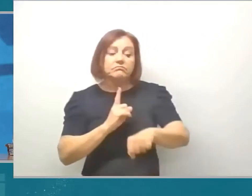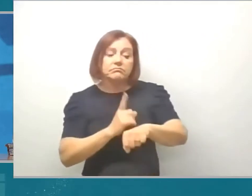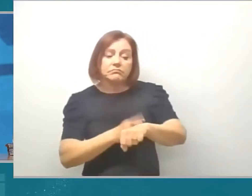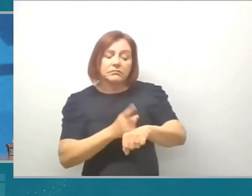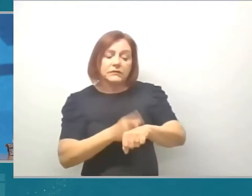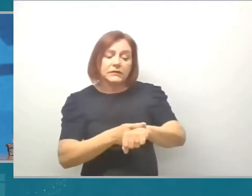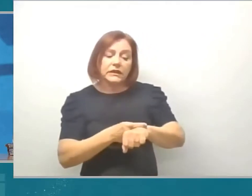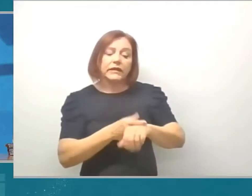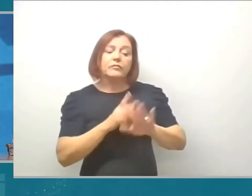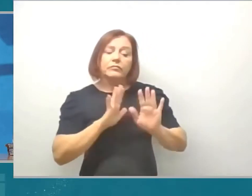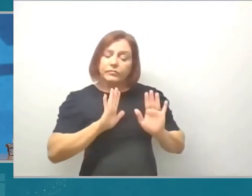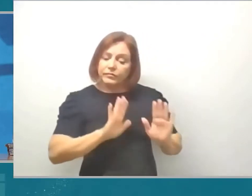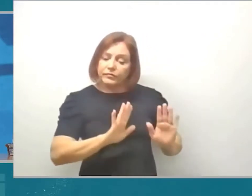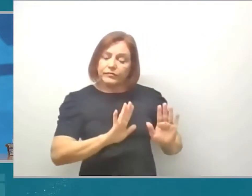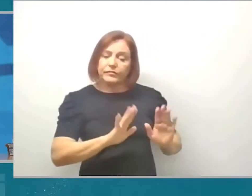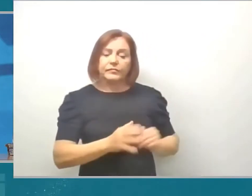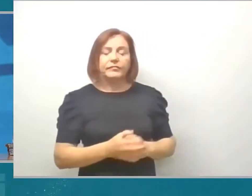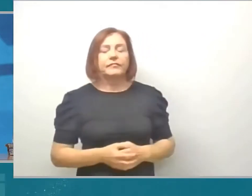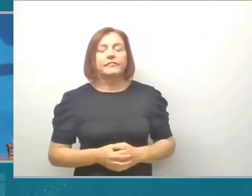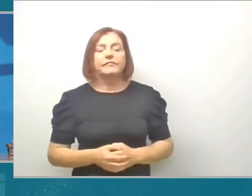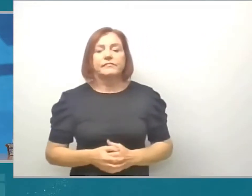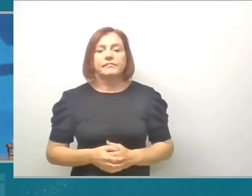Deixa por enquanto quer dizer o seguinte: